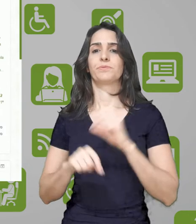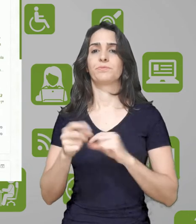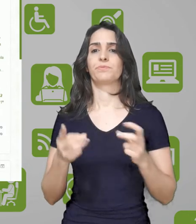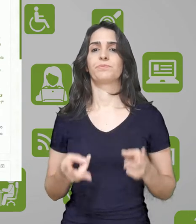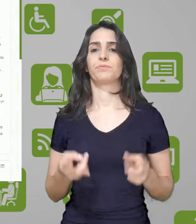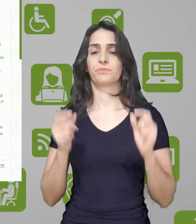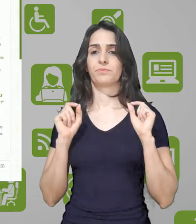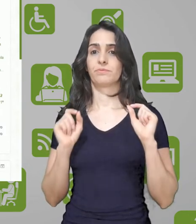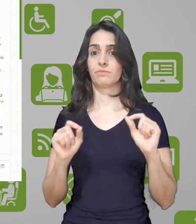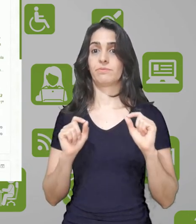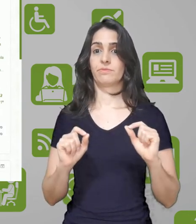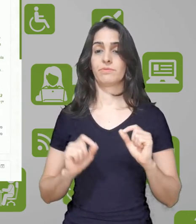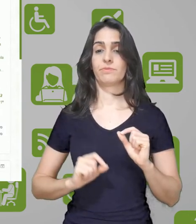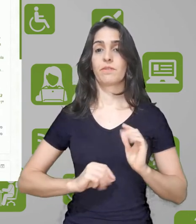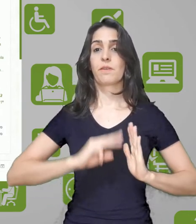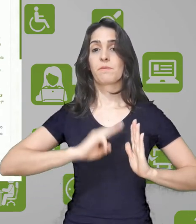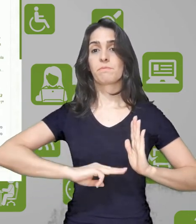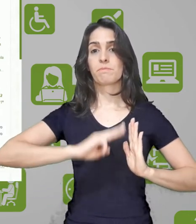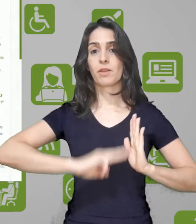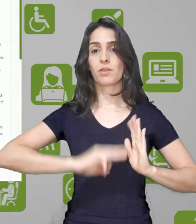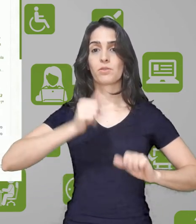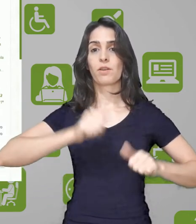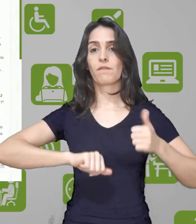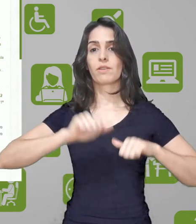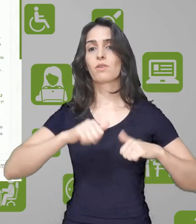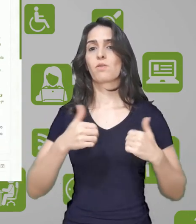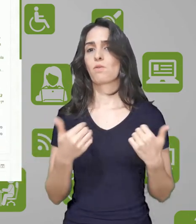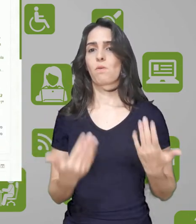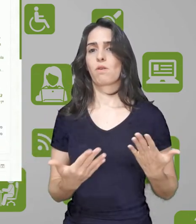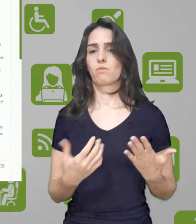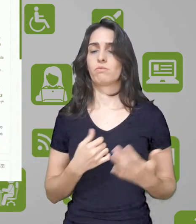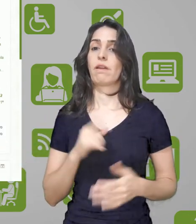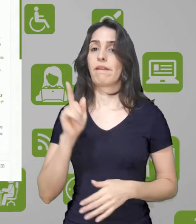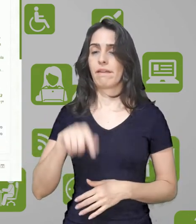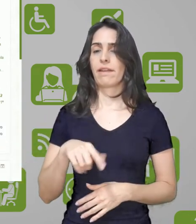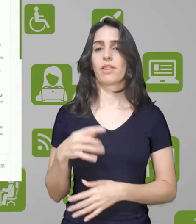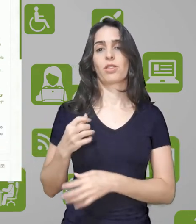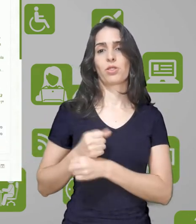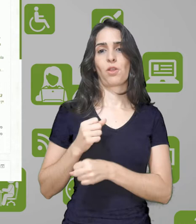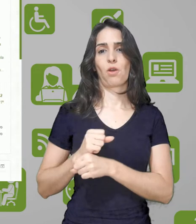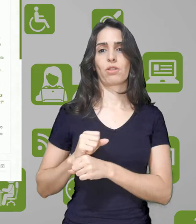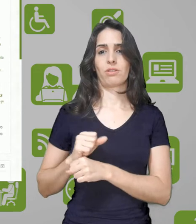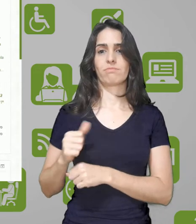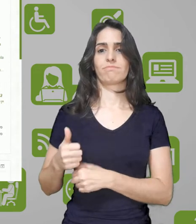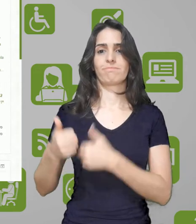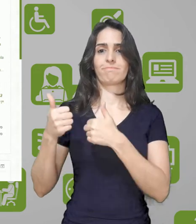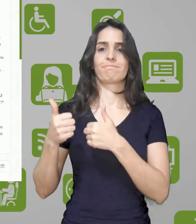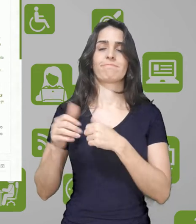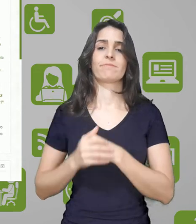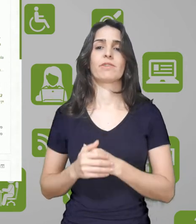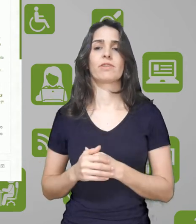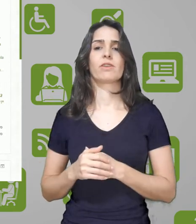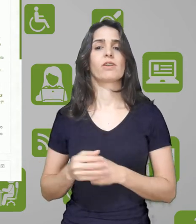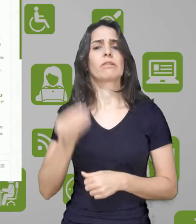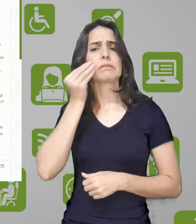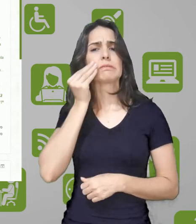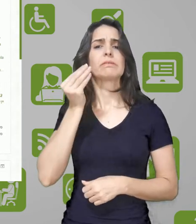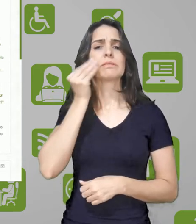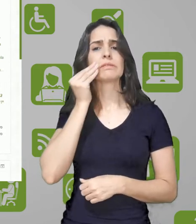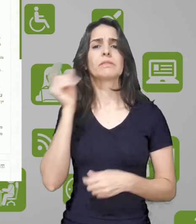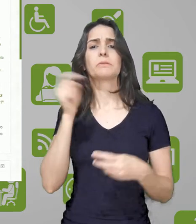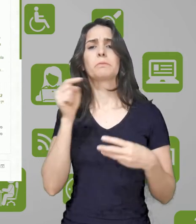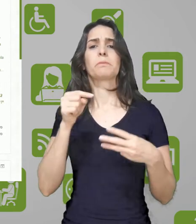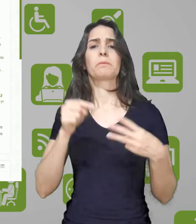que existe aqui qual é o método de avaliação que está sendo utilizado nota mais alta e quantas tentativas já foram feitas